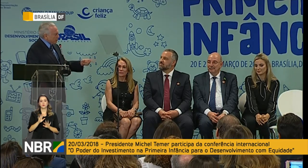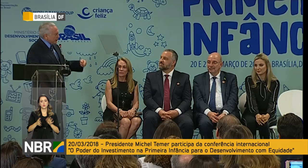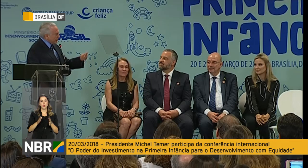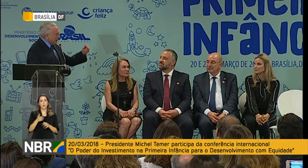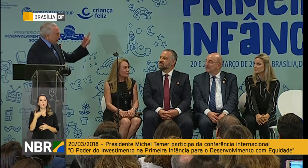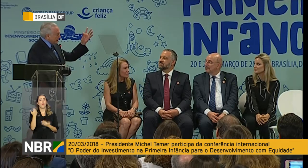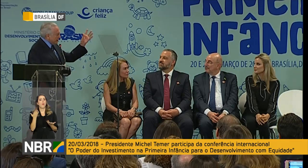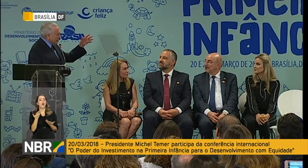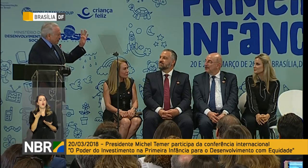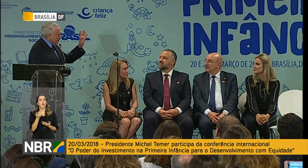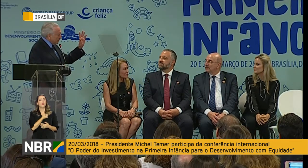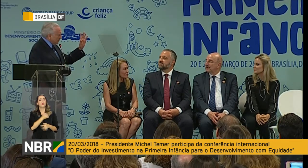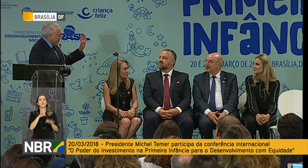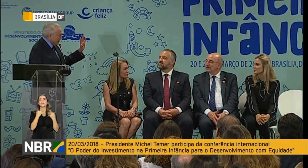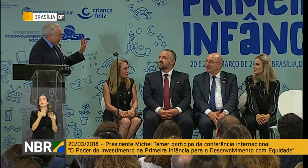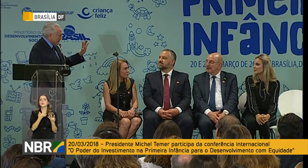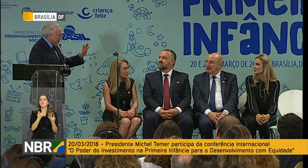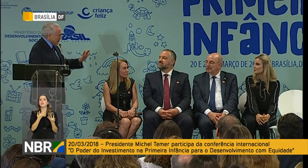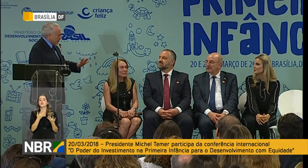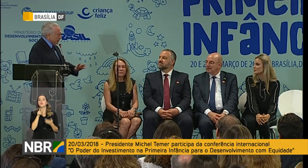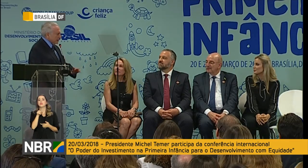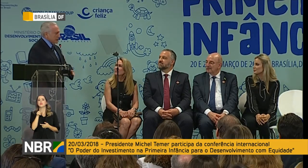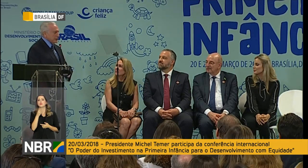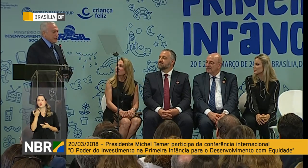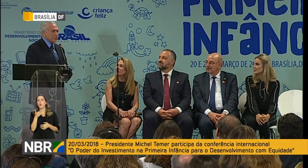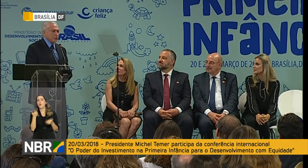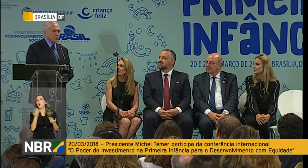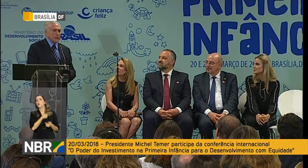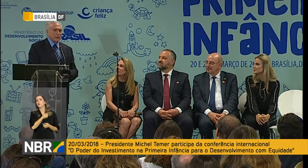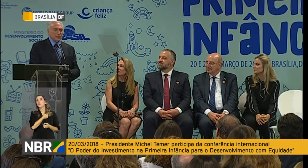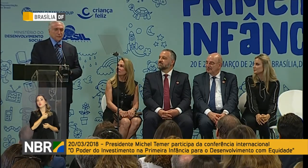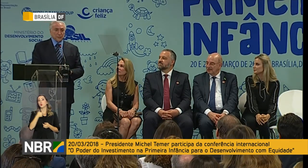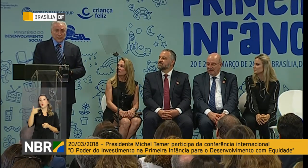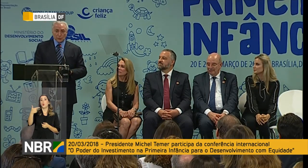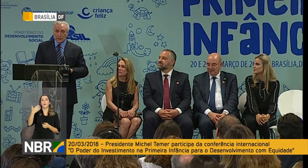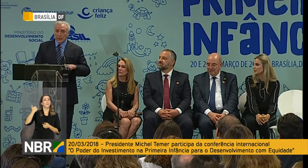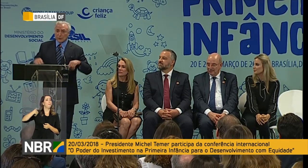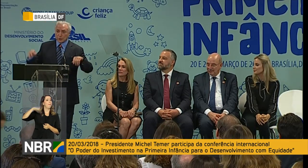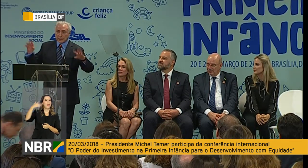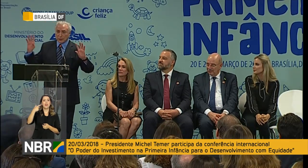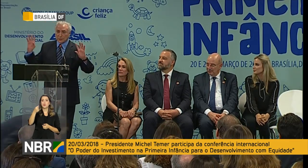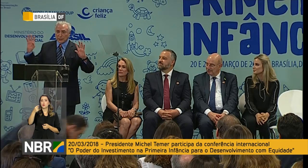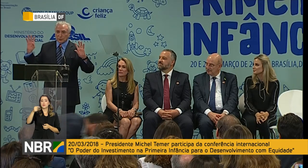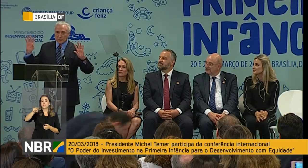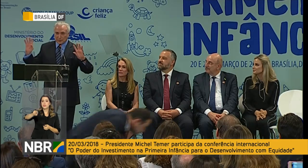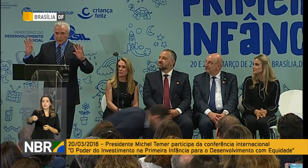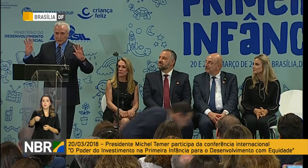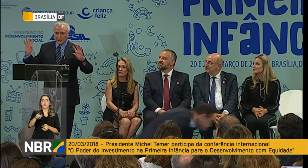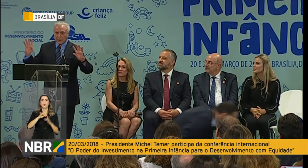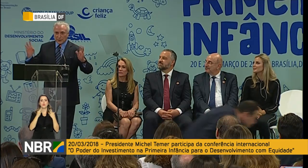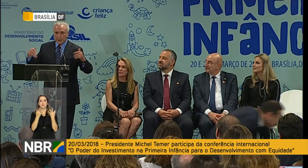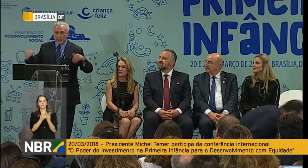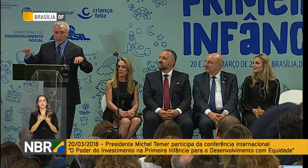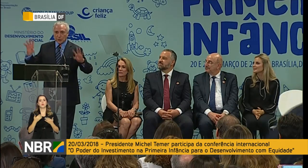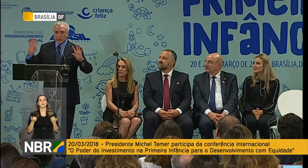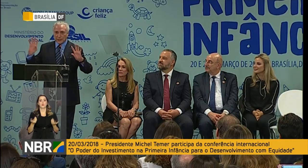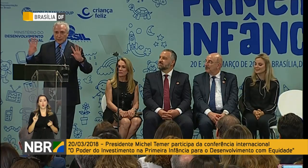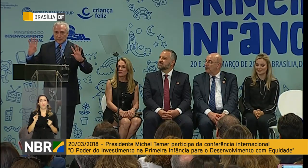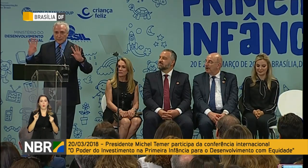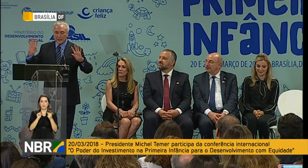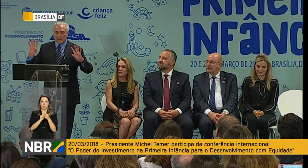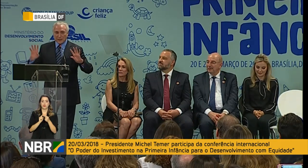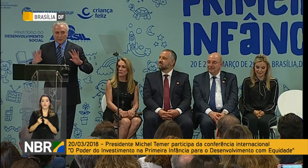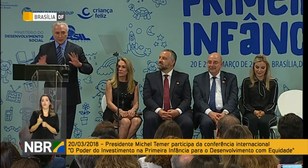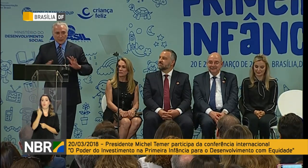mesmo? 200 e tantas mil famílias, né? 200 e tantas mil famílias. O ideal é que chegue a 1 milhão de famílias. O ideal é que